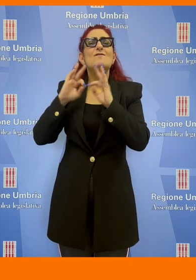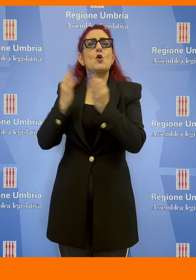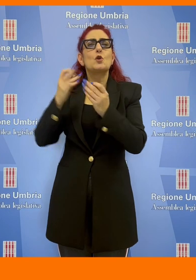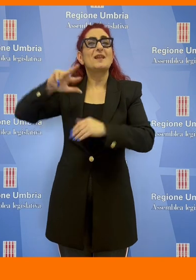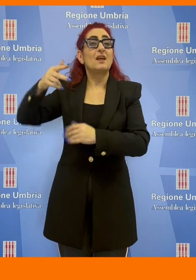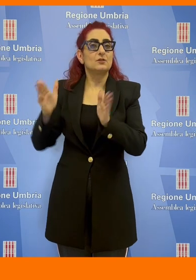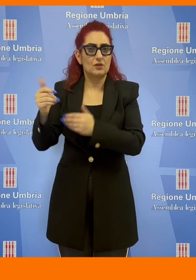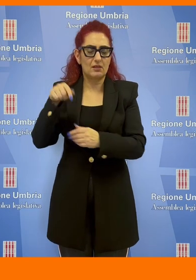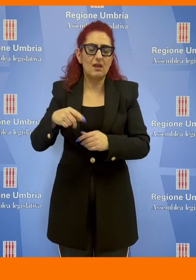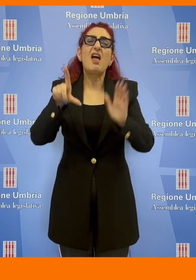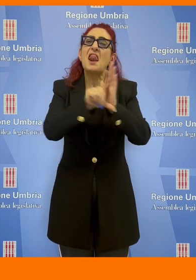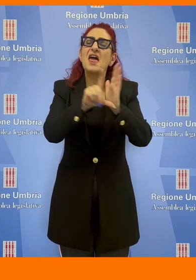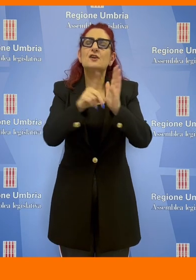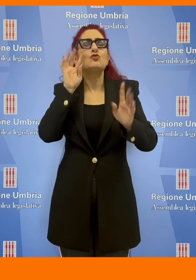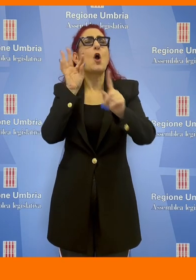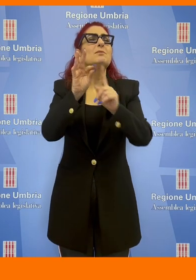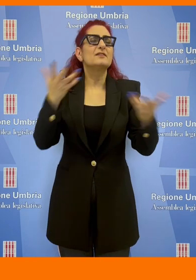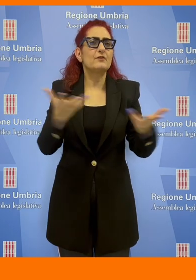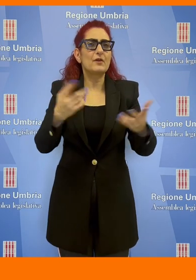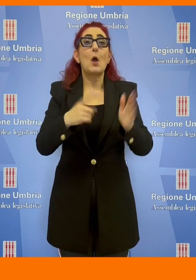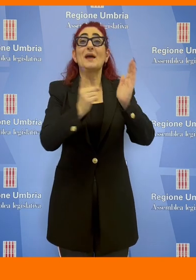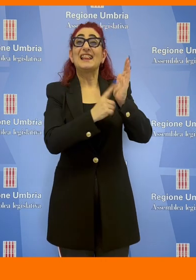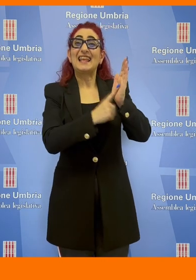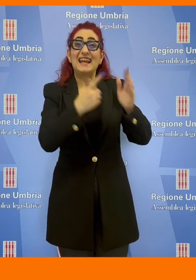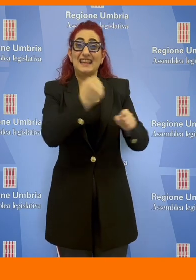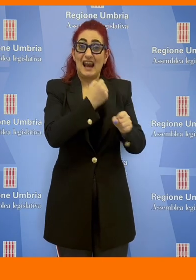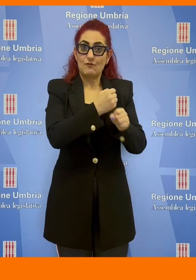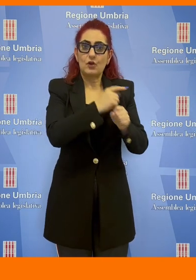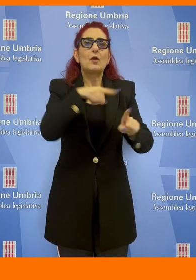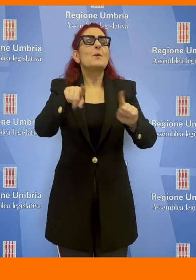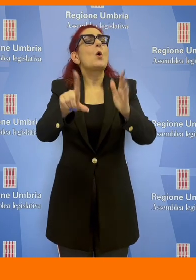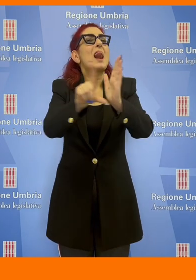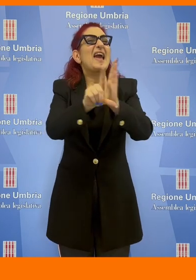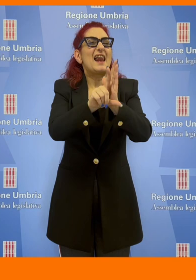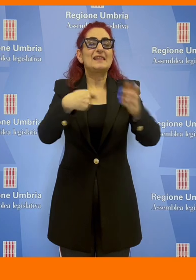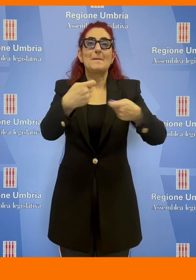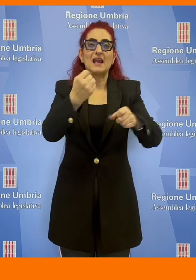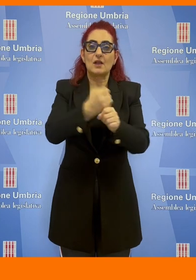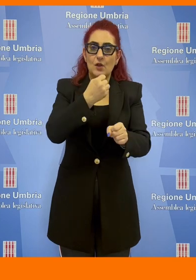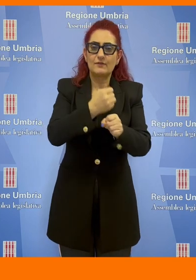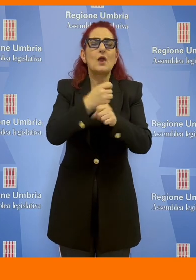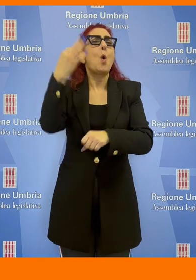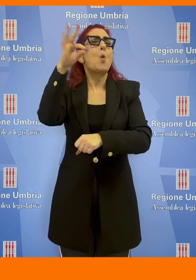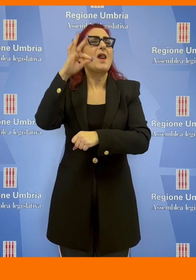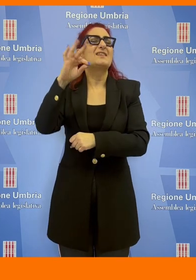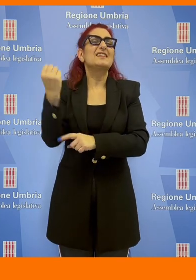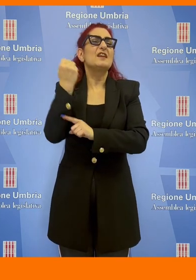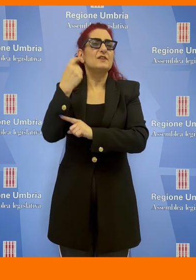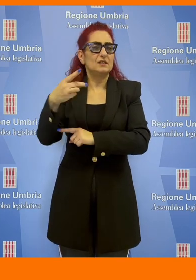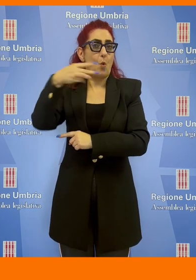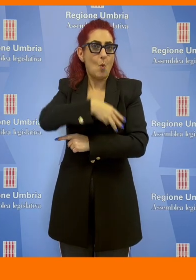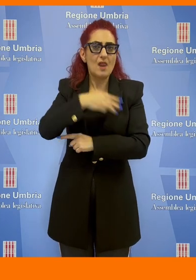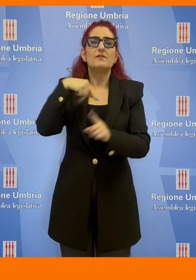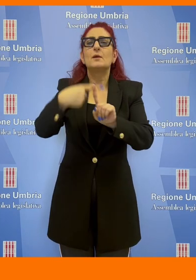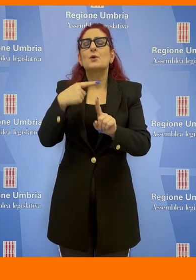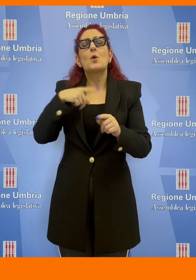La legge mira a garantire il rispetto dei diritti dei lavoratori, la legalità del mercato del lavoro, la qualità dei servizi di welfare e